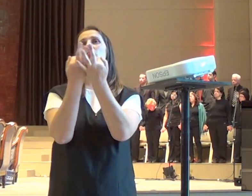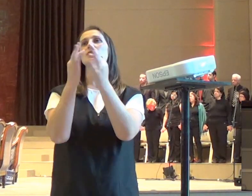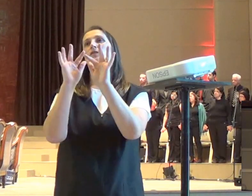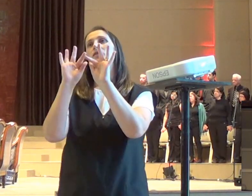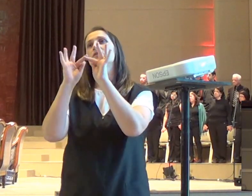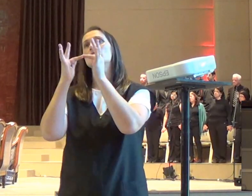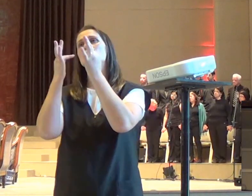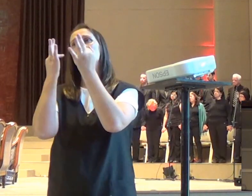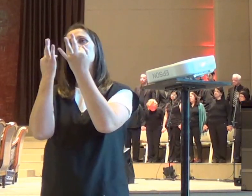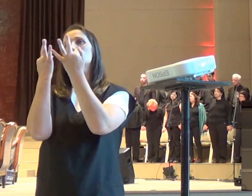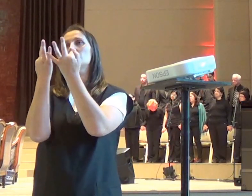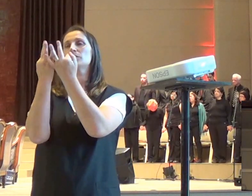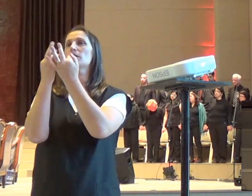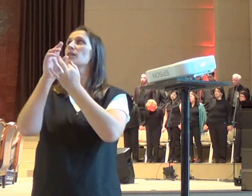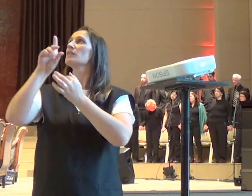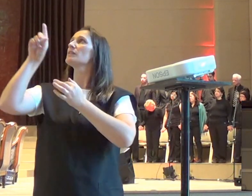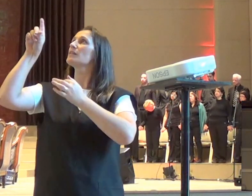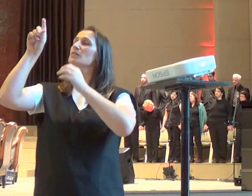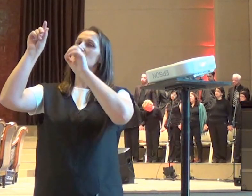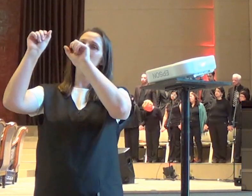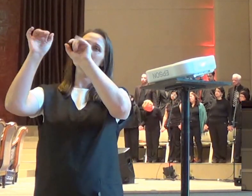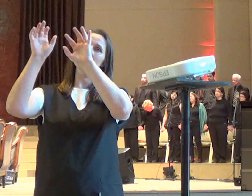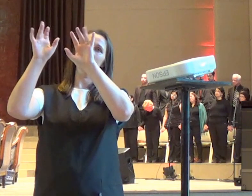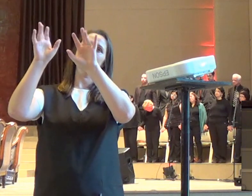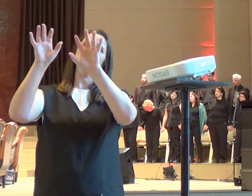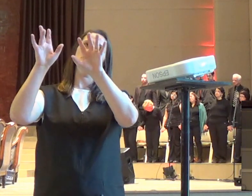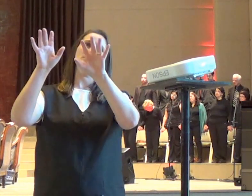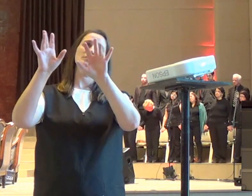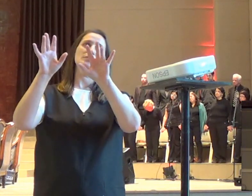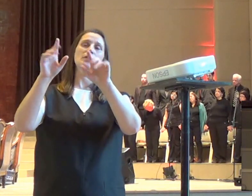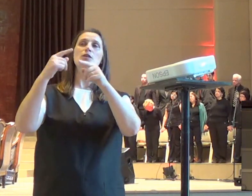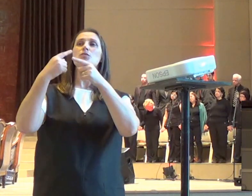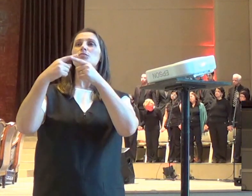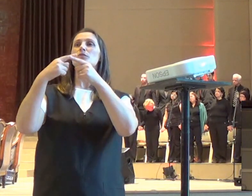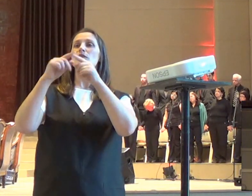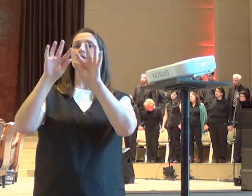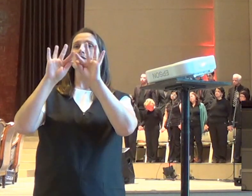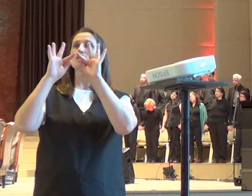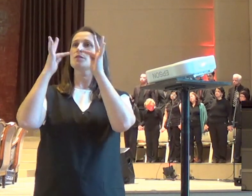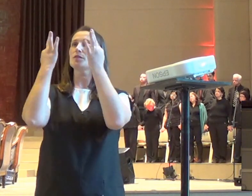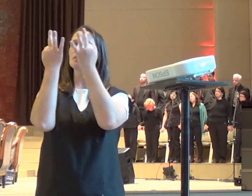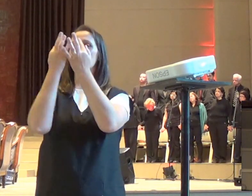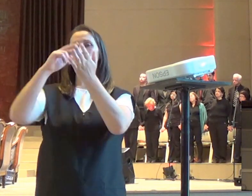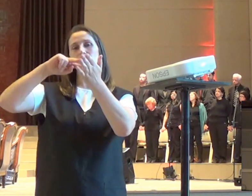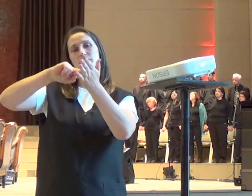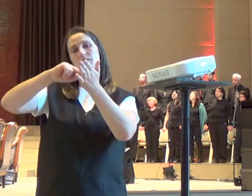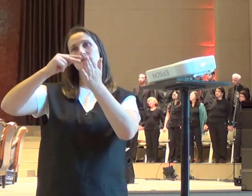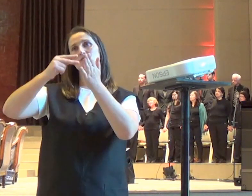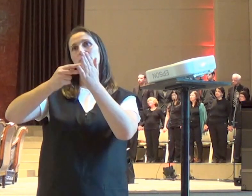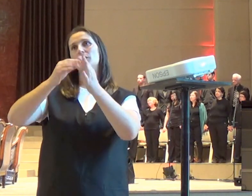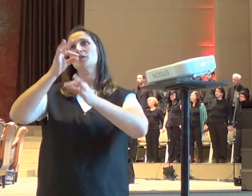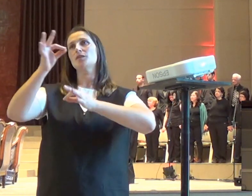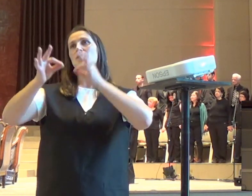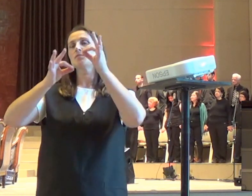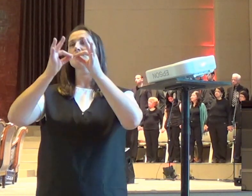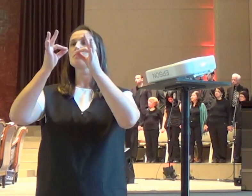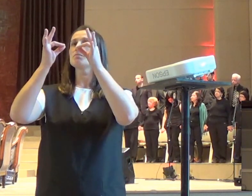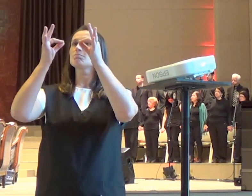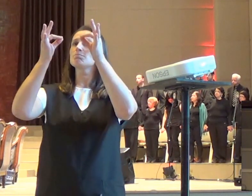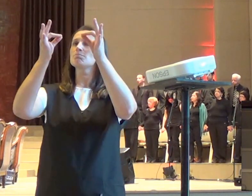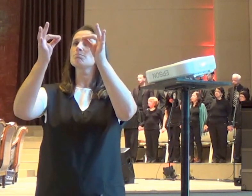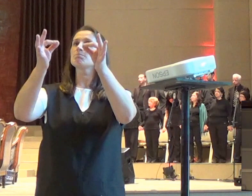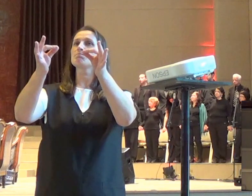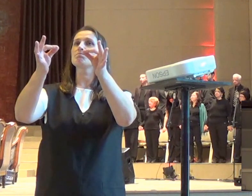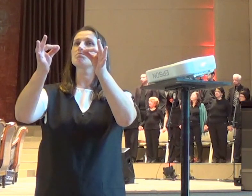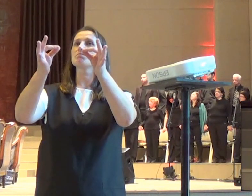reconciliação Deus derrama benção porque família é um presente de Deus você concorda que eu ore por isso? posso